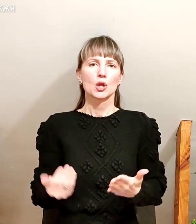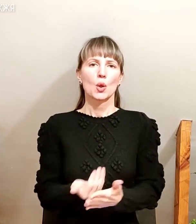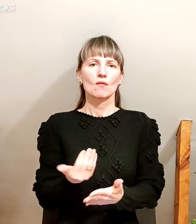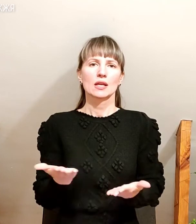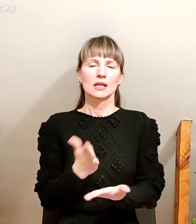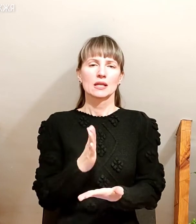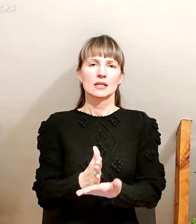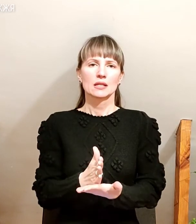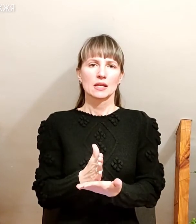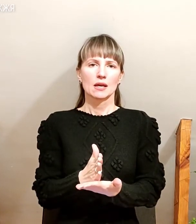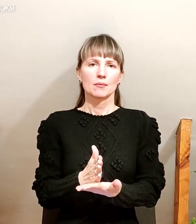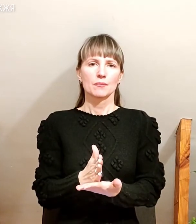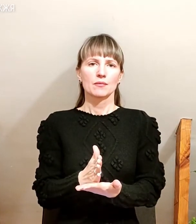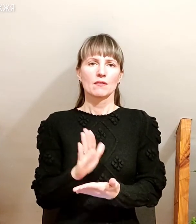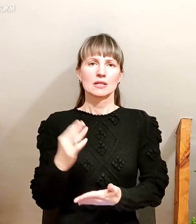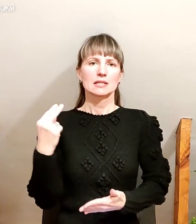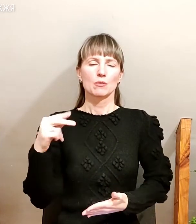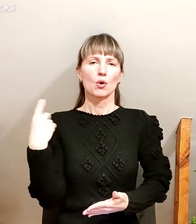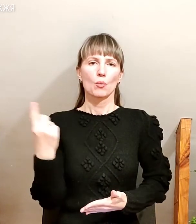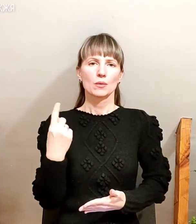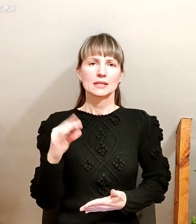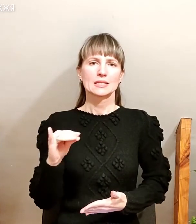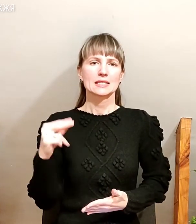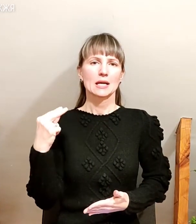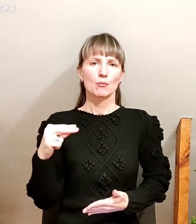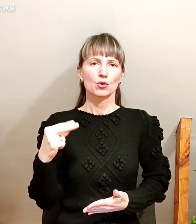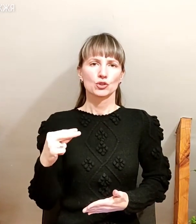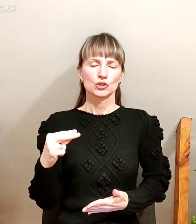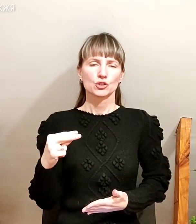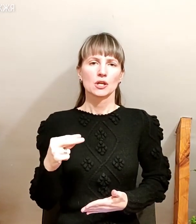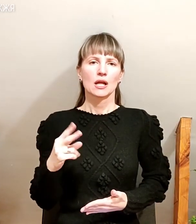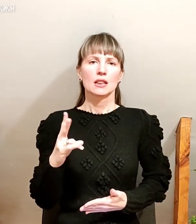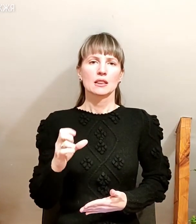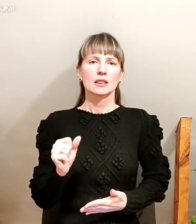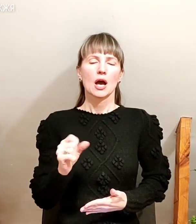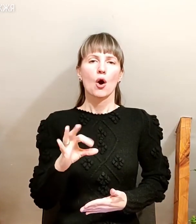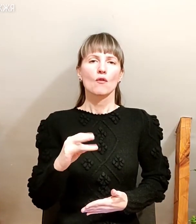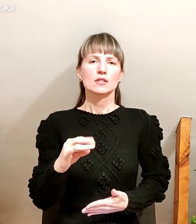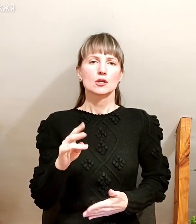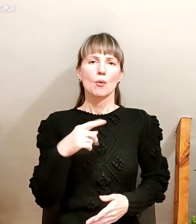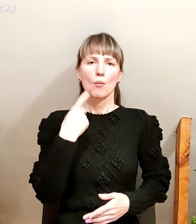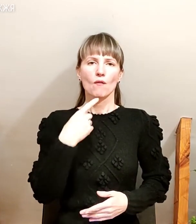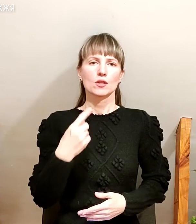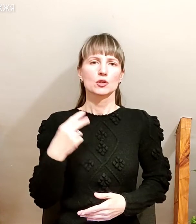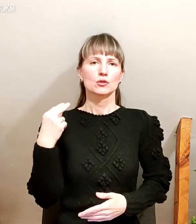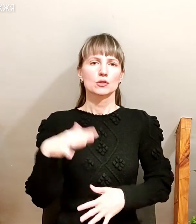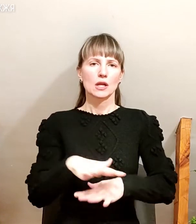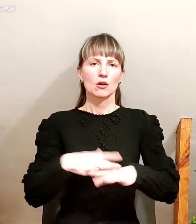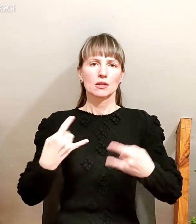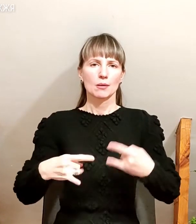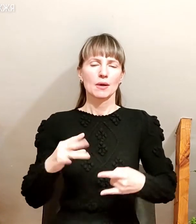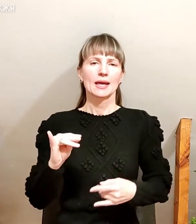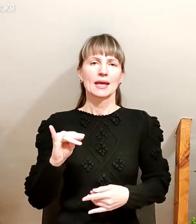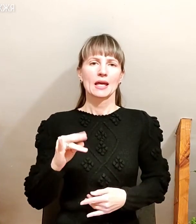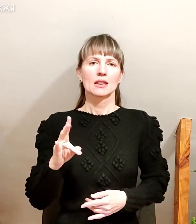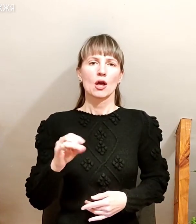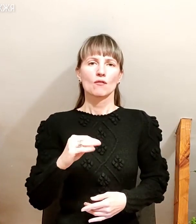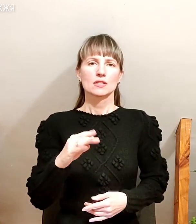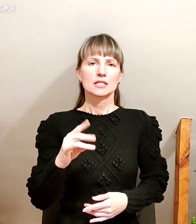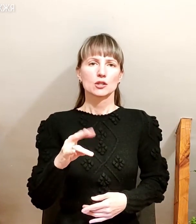відбуваються безпосередньо в Запорізькій області та Запоріжжі, на офіційному мовнику Суспільного, також на офіційному сайті Суспільного